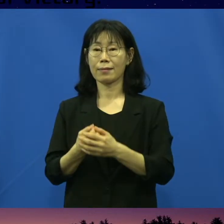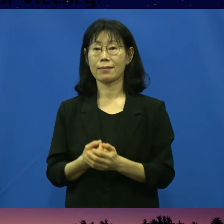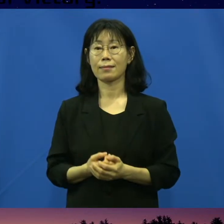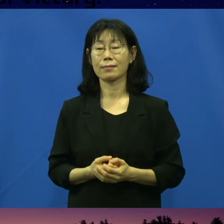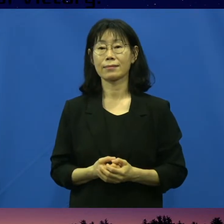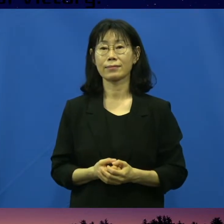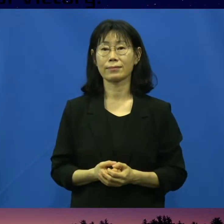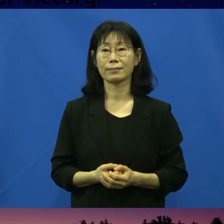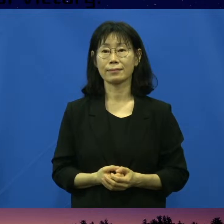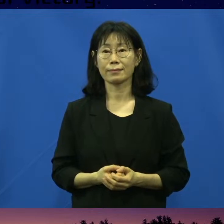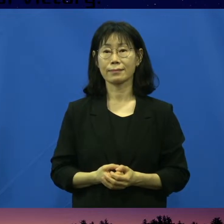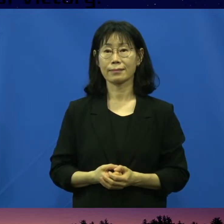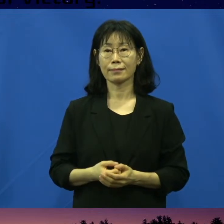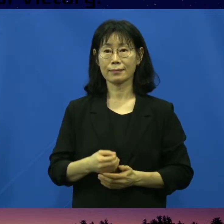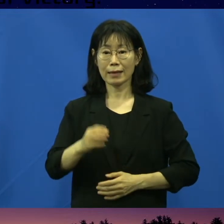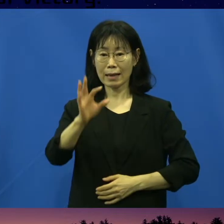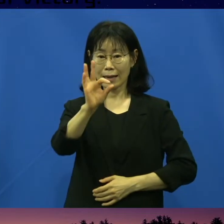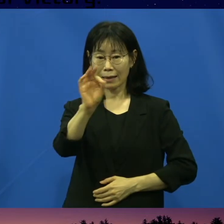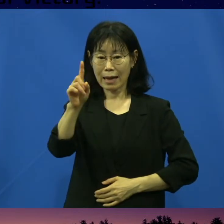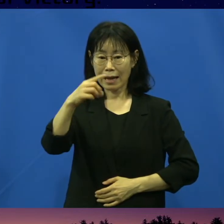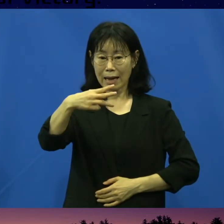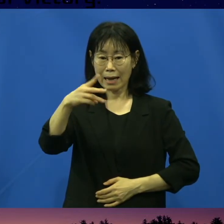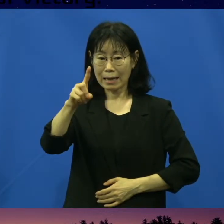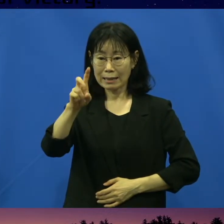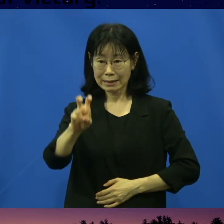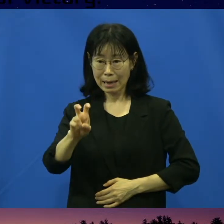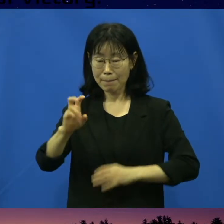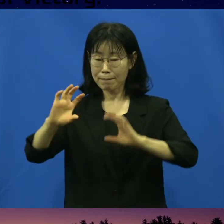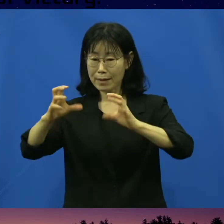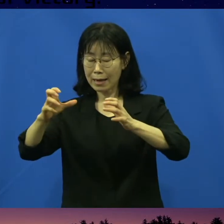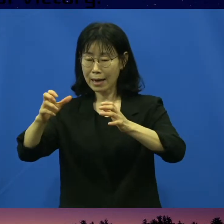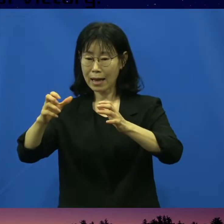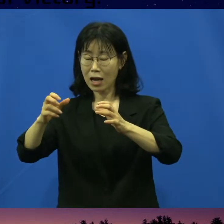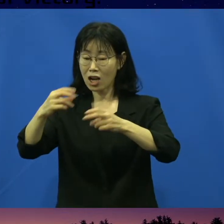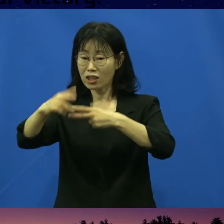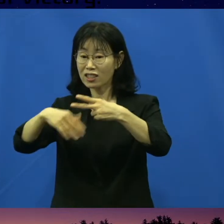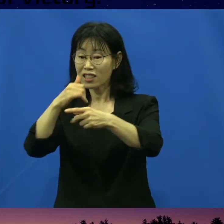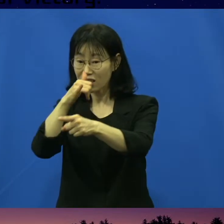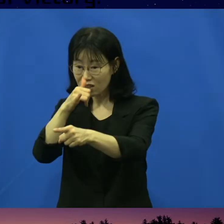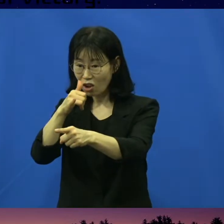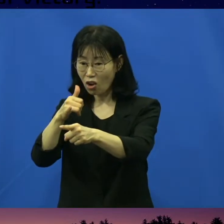아람의 나라가 섬기는 신을 부정하는 고백이에요.